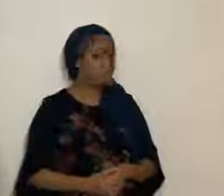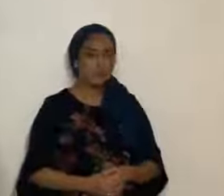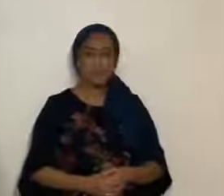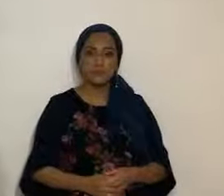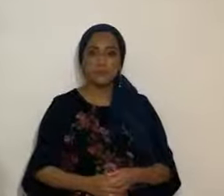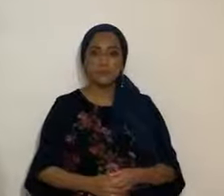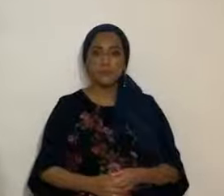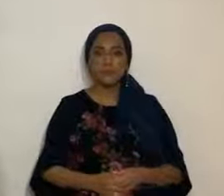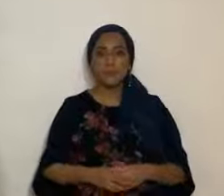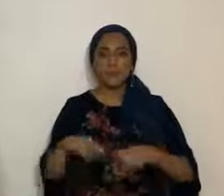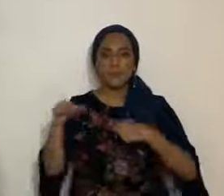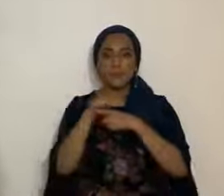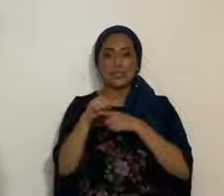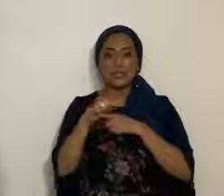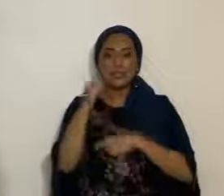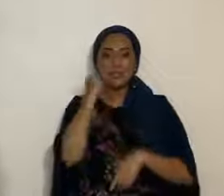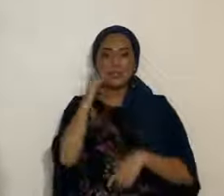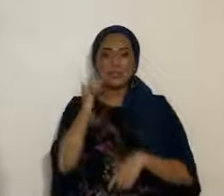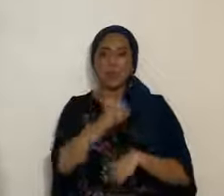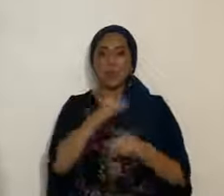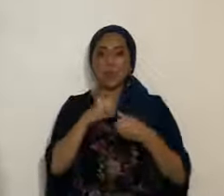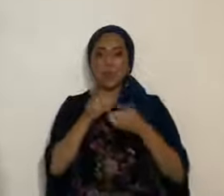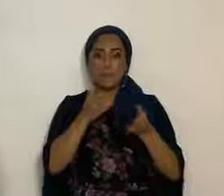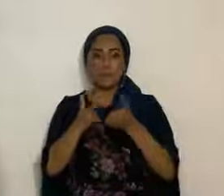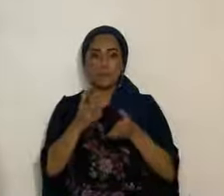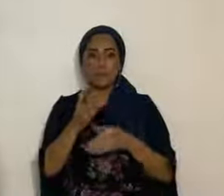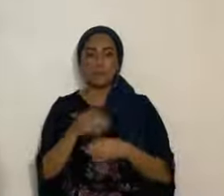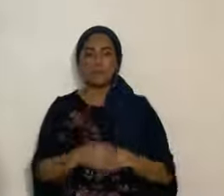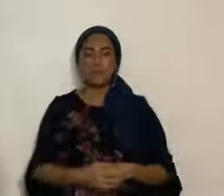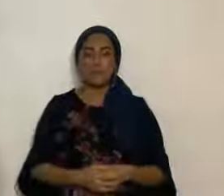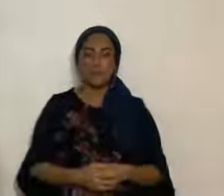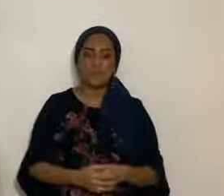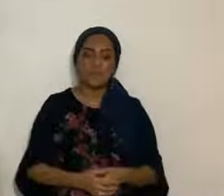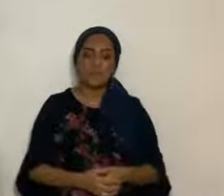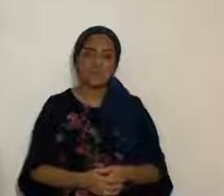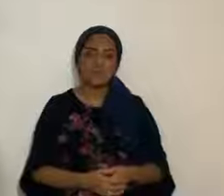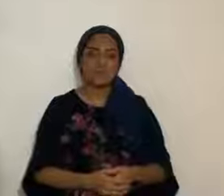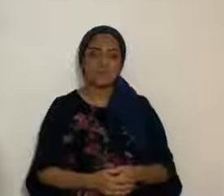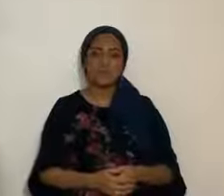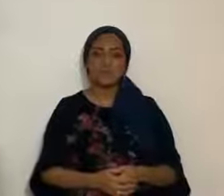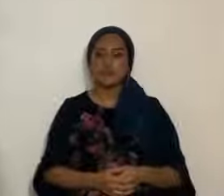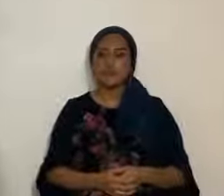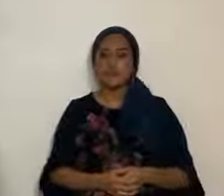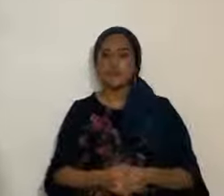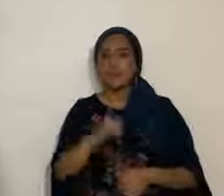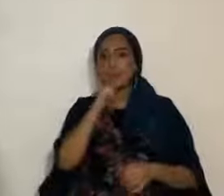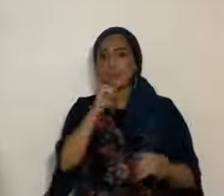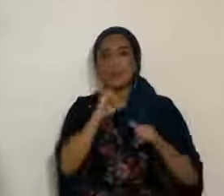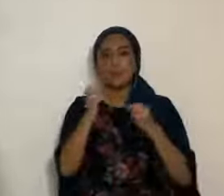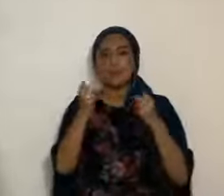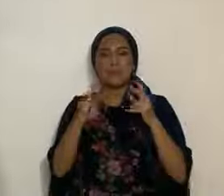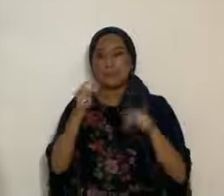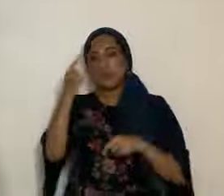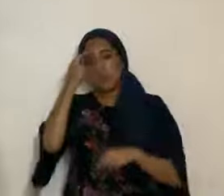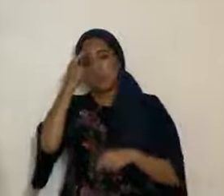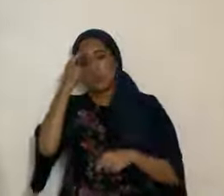ejercer cada día nuestro ministerio y nuestro servicio, que no era como muchos pensaban: hacer un aseo,